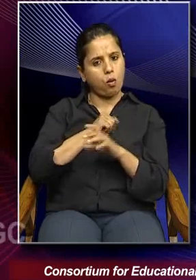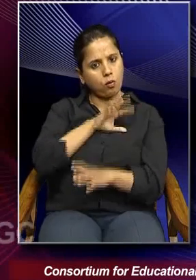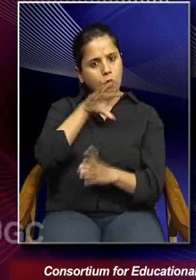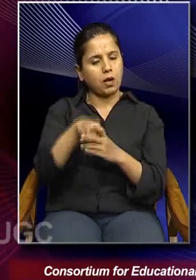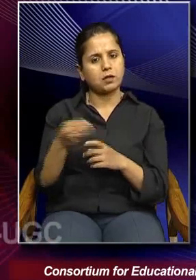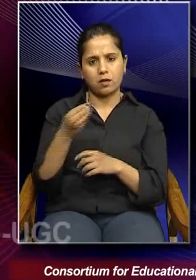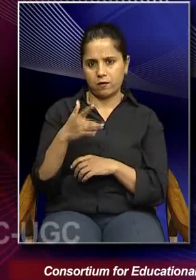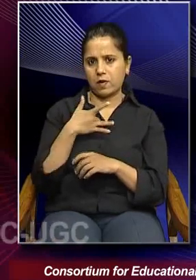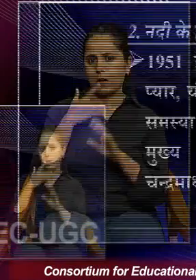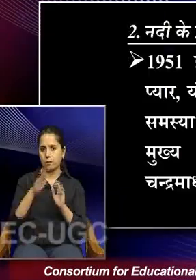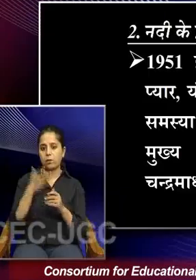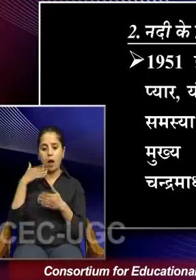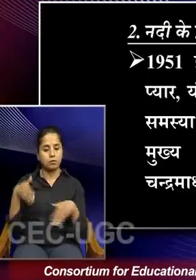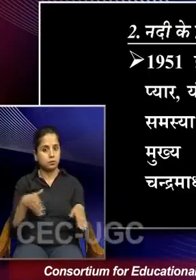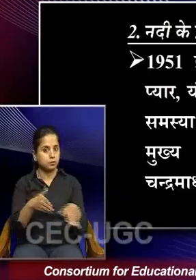शामिल है